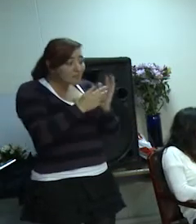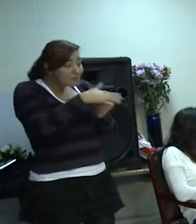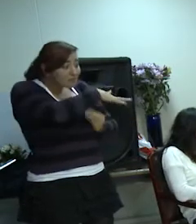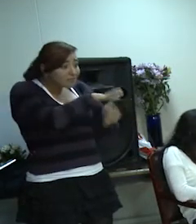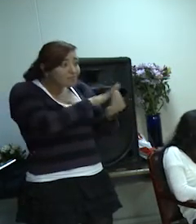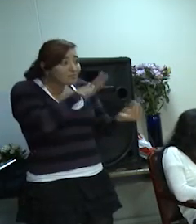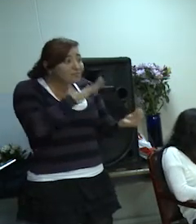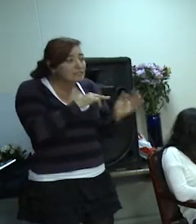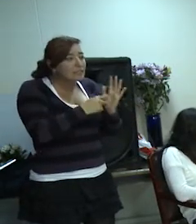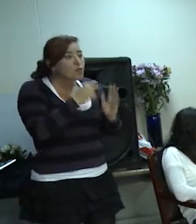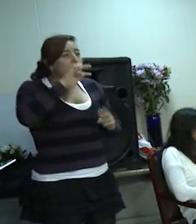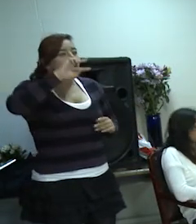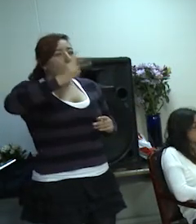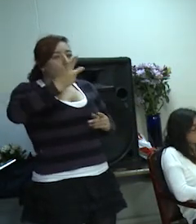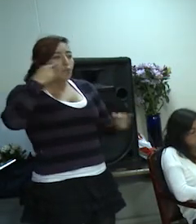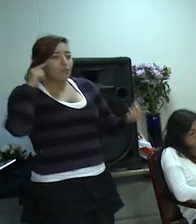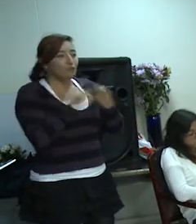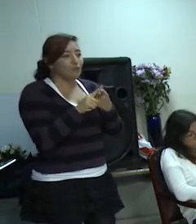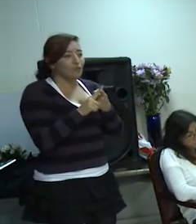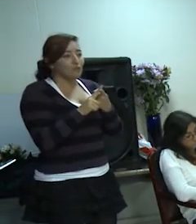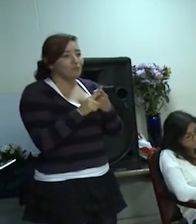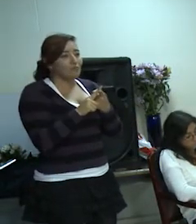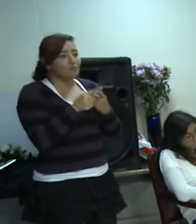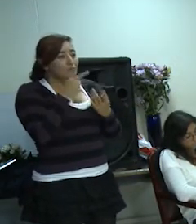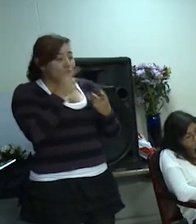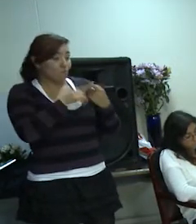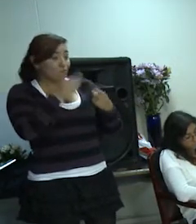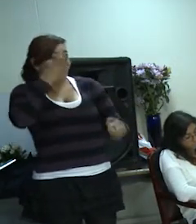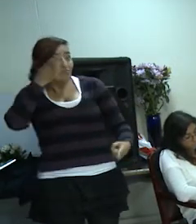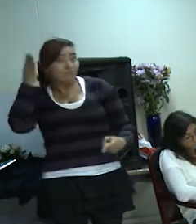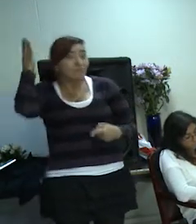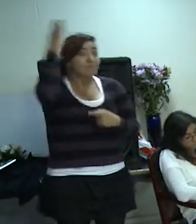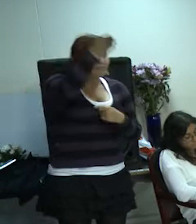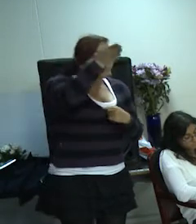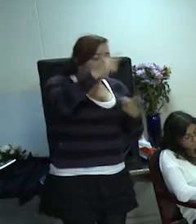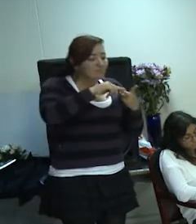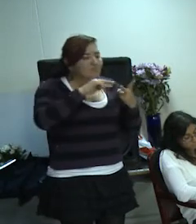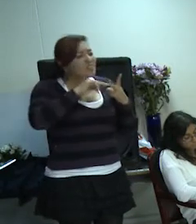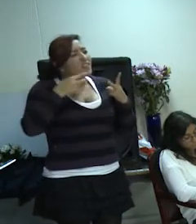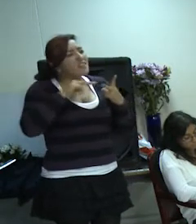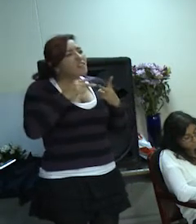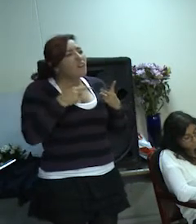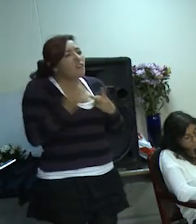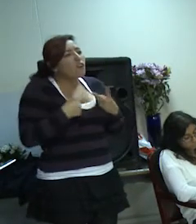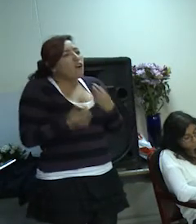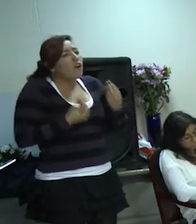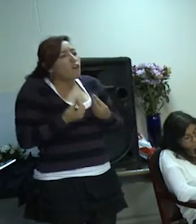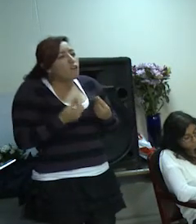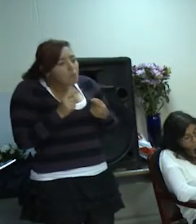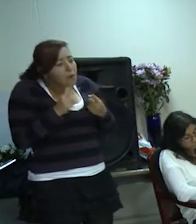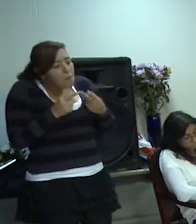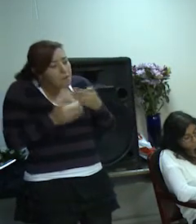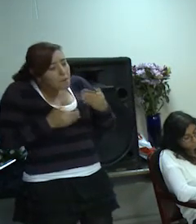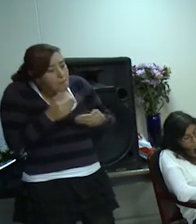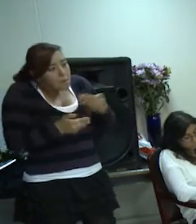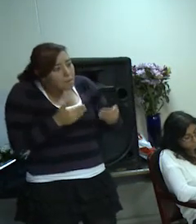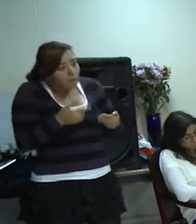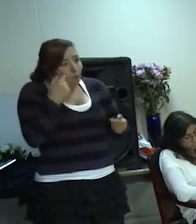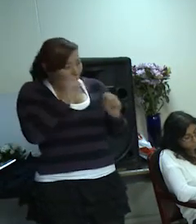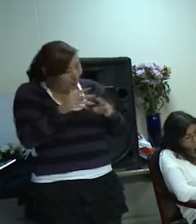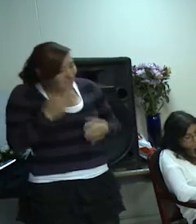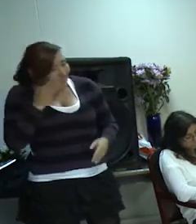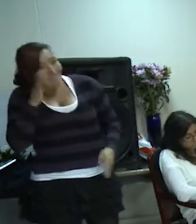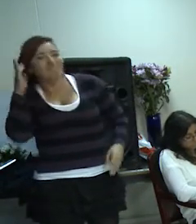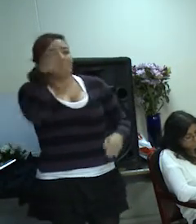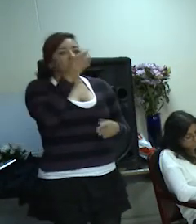tiene como esa doble finalidad, es decir, como horizonte y como qué significa esto, ¿verdad? Marcar horizonte, pero también